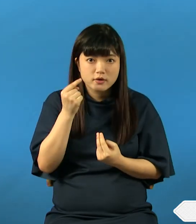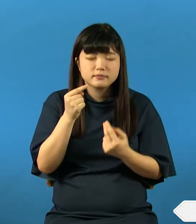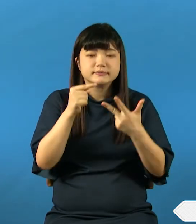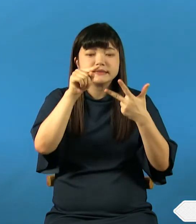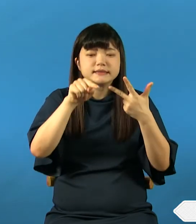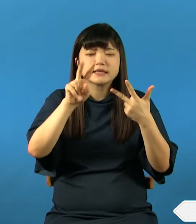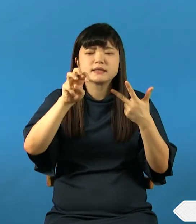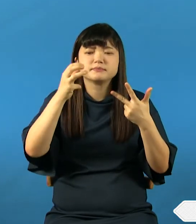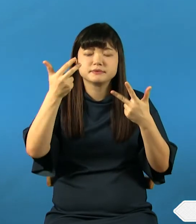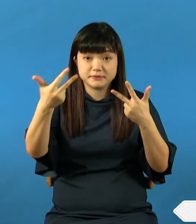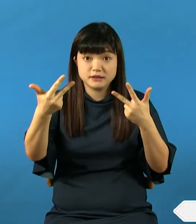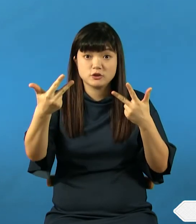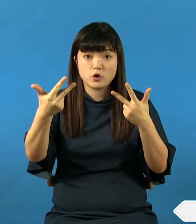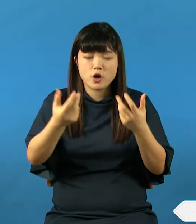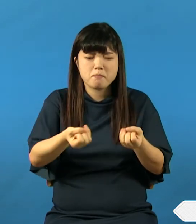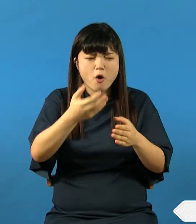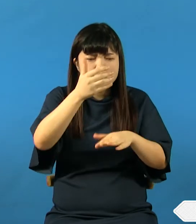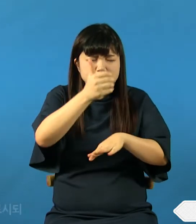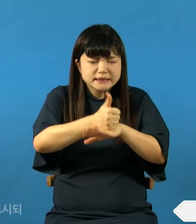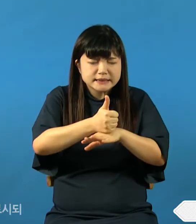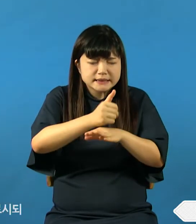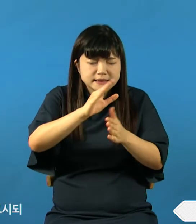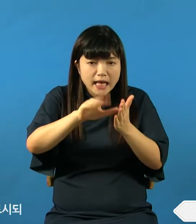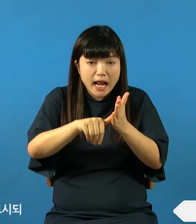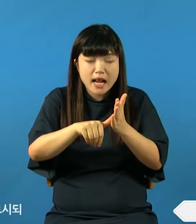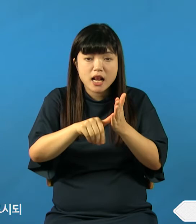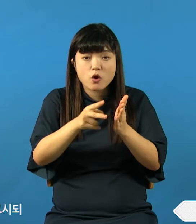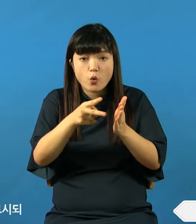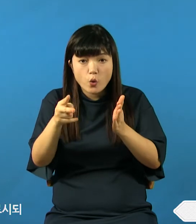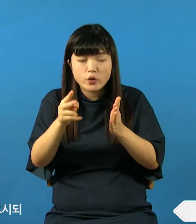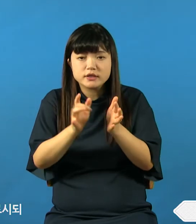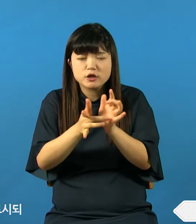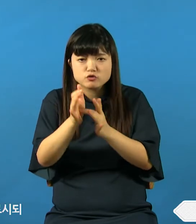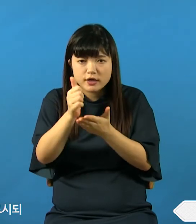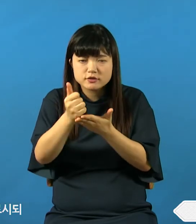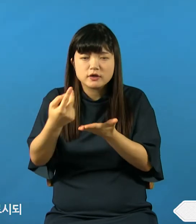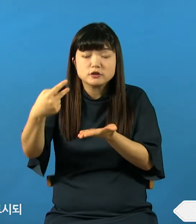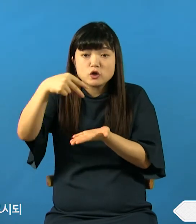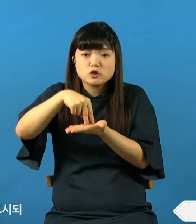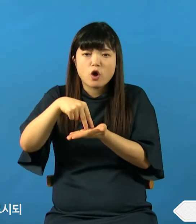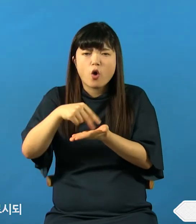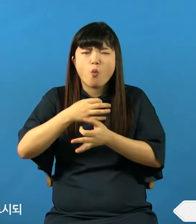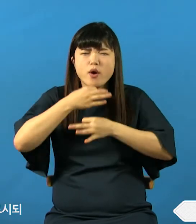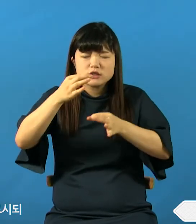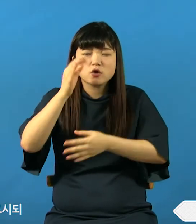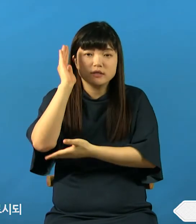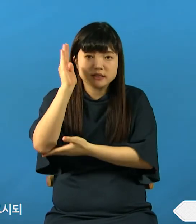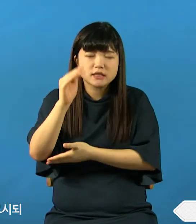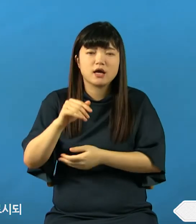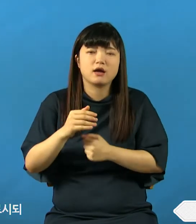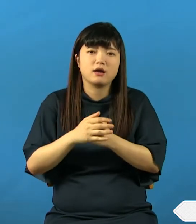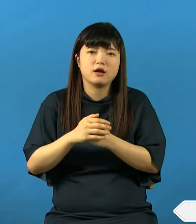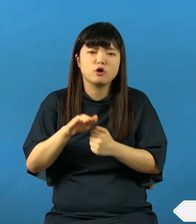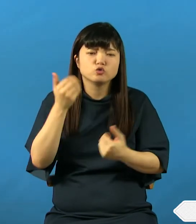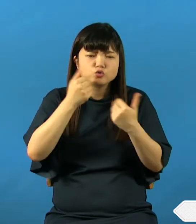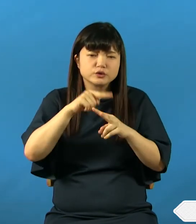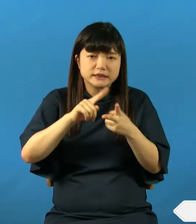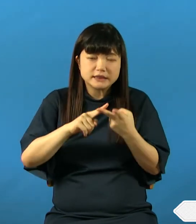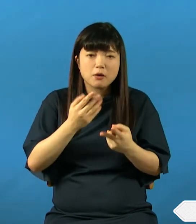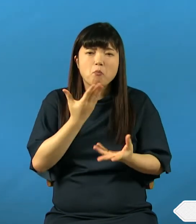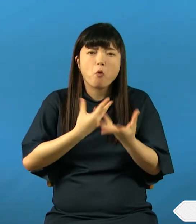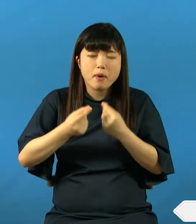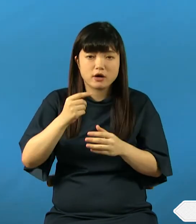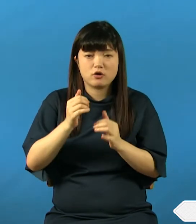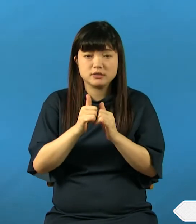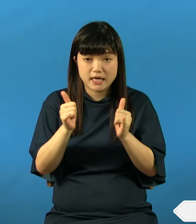요한복음 7장 37절에 명절 끝날 곧 큰 날에 예수께서 서서 외쳐 이르시되 누구든지 목마르거든